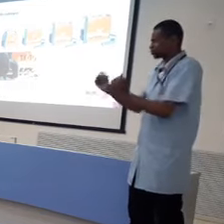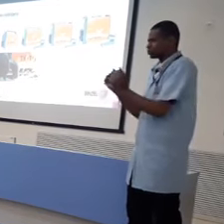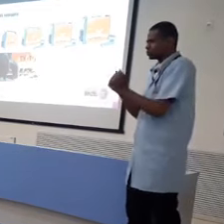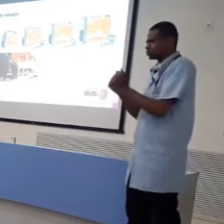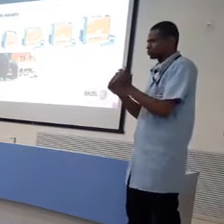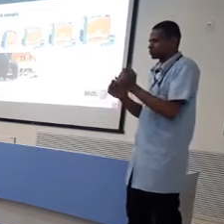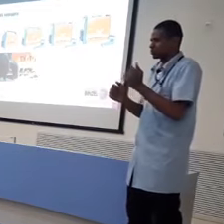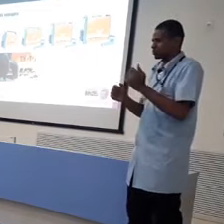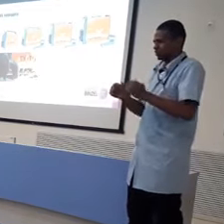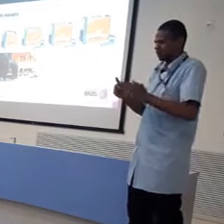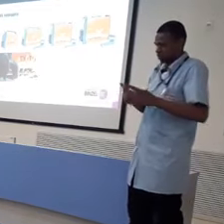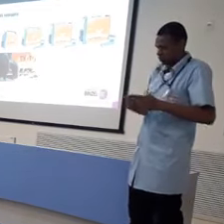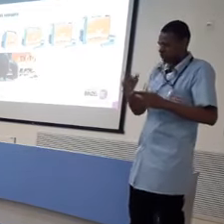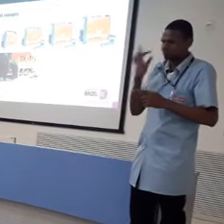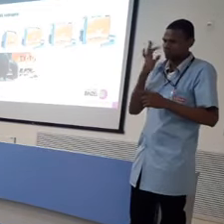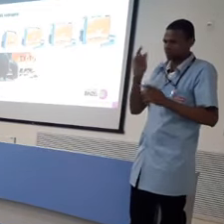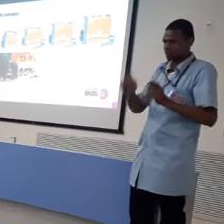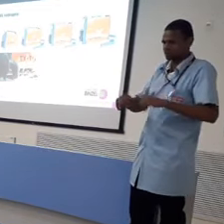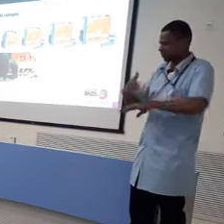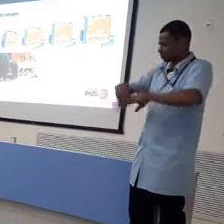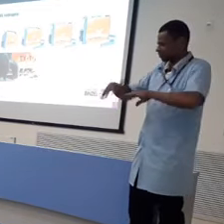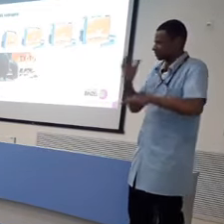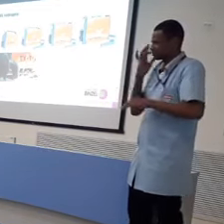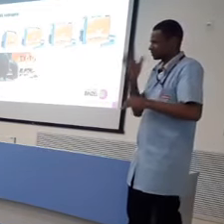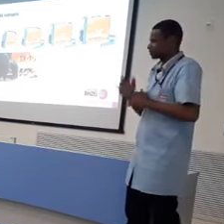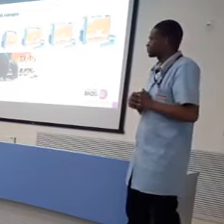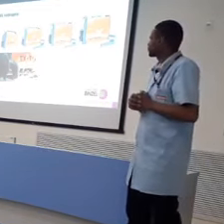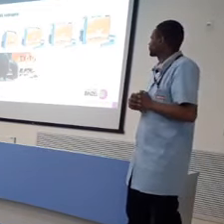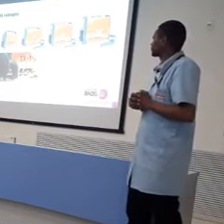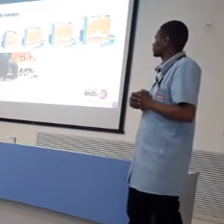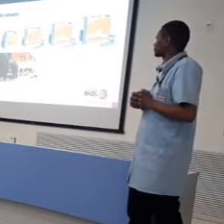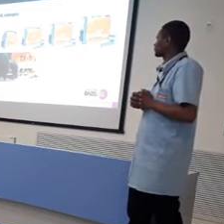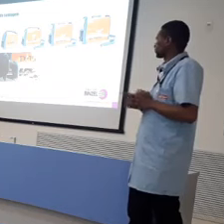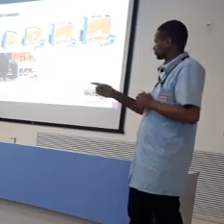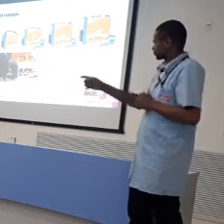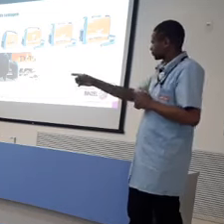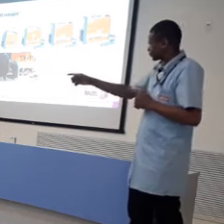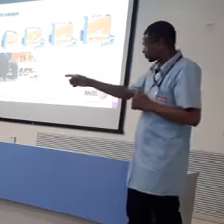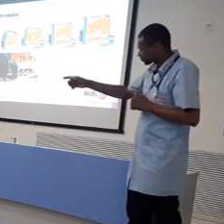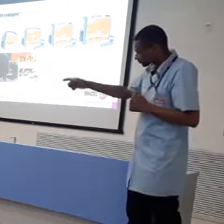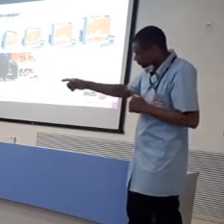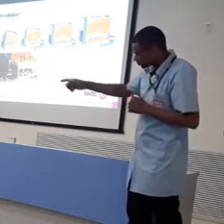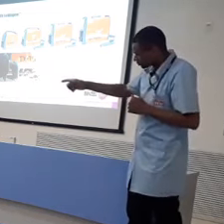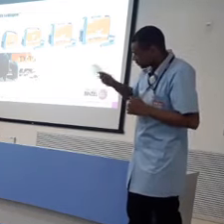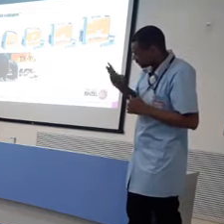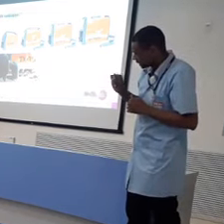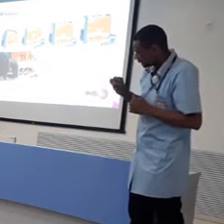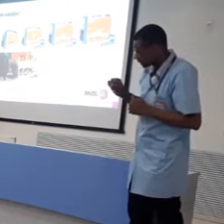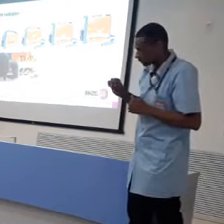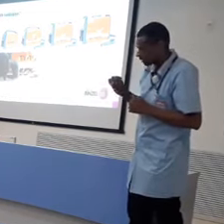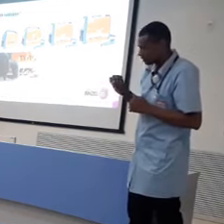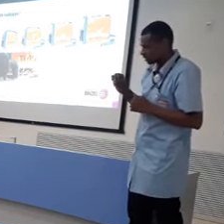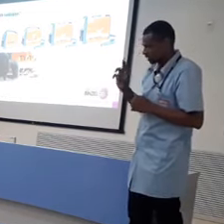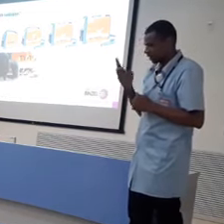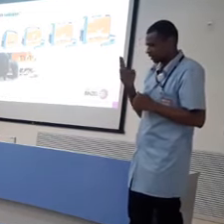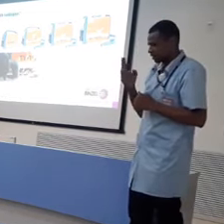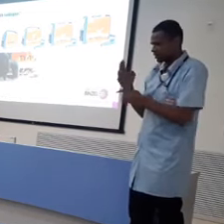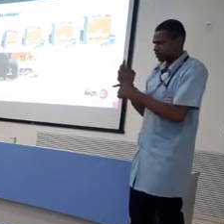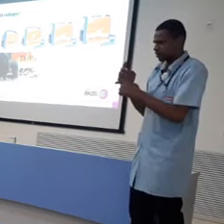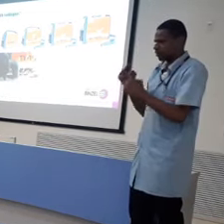plasma ou uma máquina de solda, a gente falando aqui. Essa máquina é a 30, a gente recomenda para corte de até